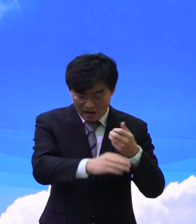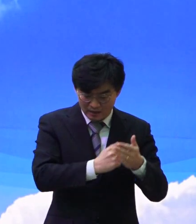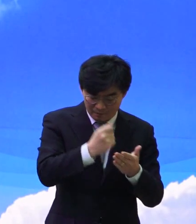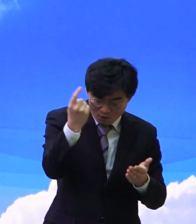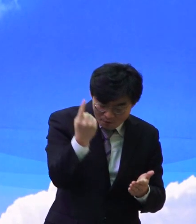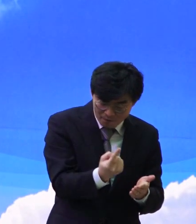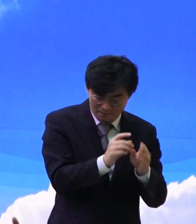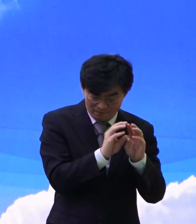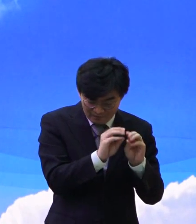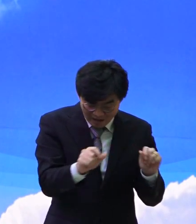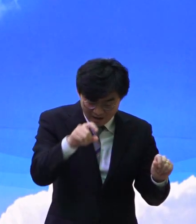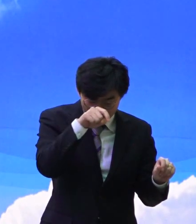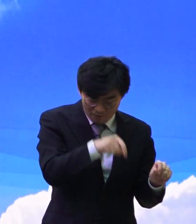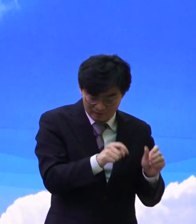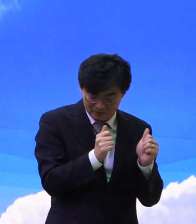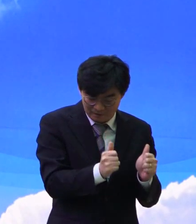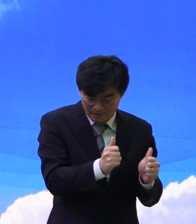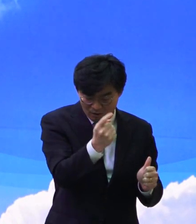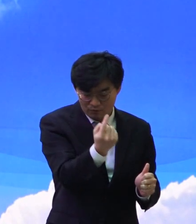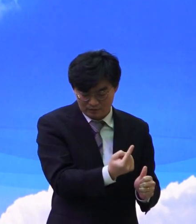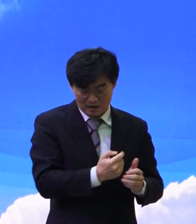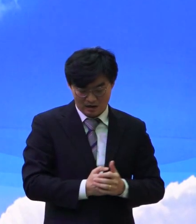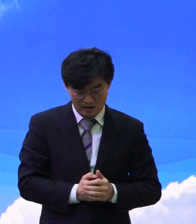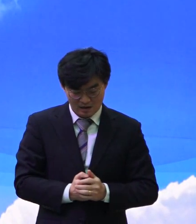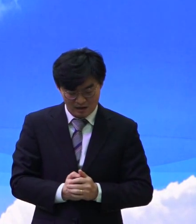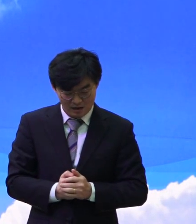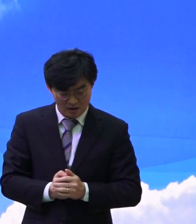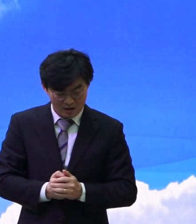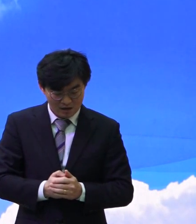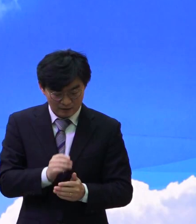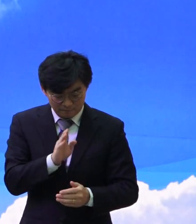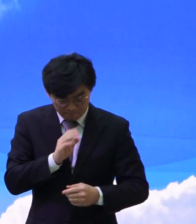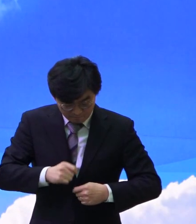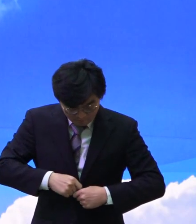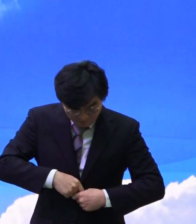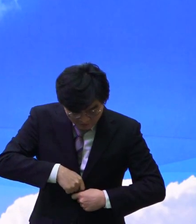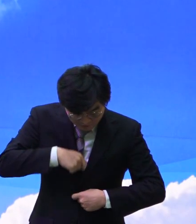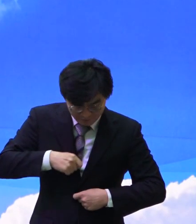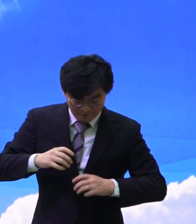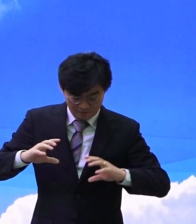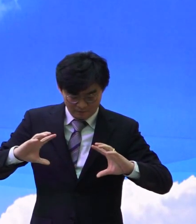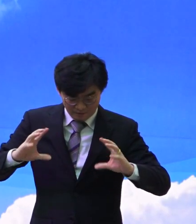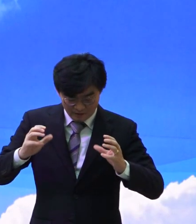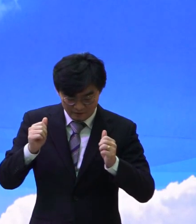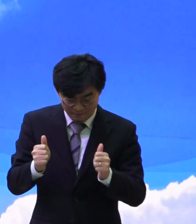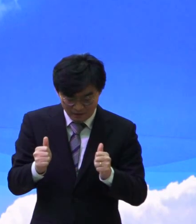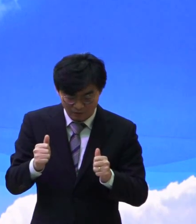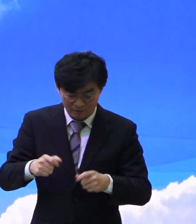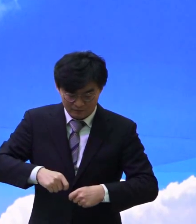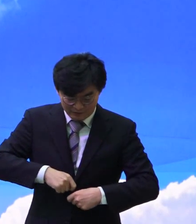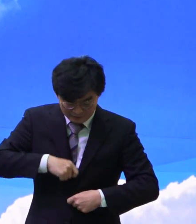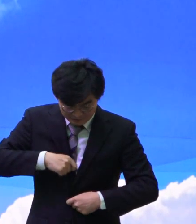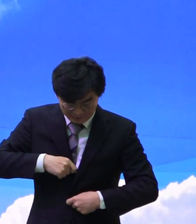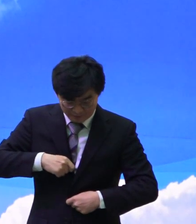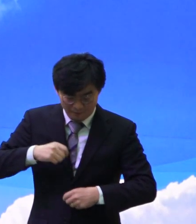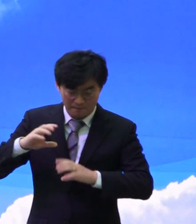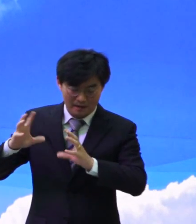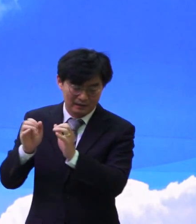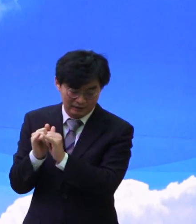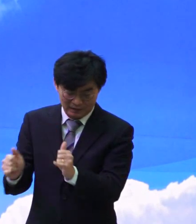땅을 심판하러 명하시니라. 그가 의로 세계를 심판하시며 그의 진실하심으로